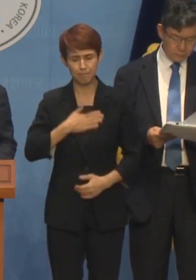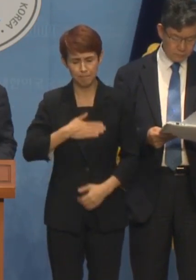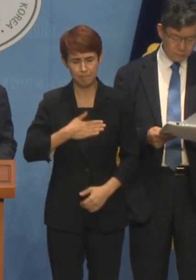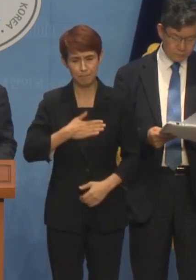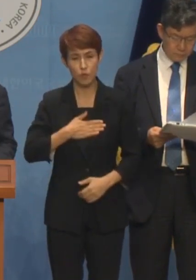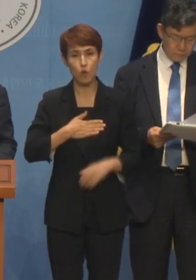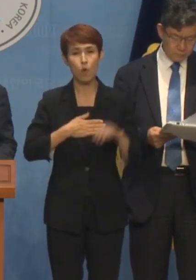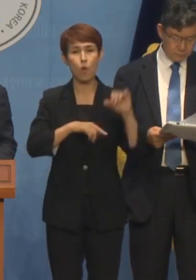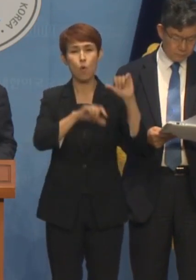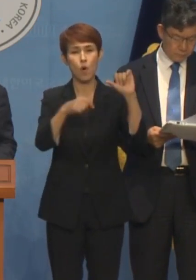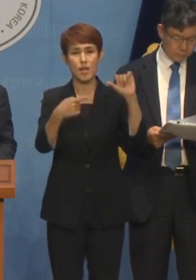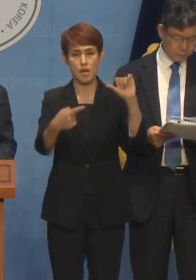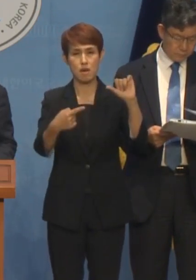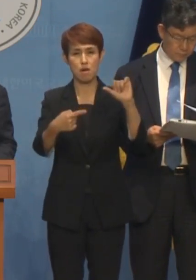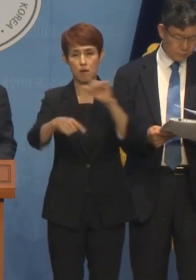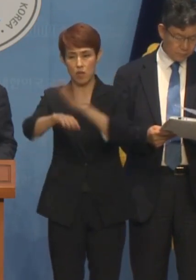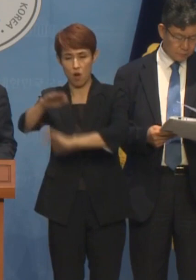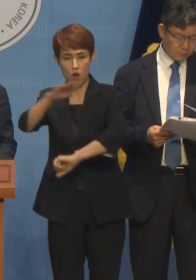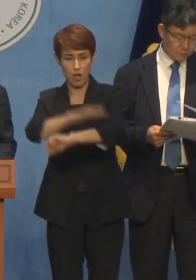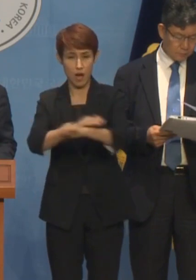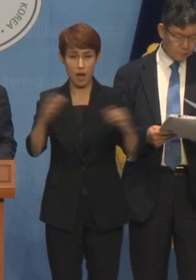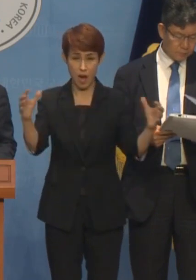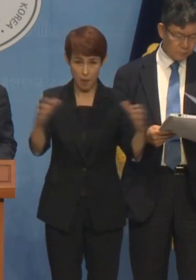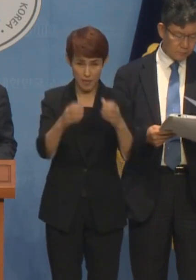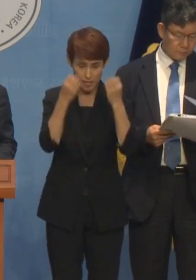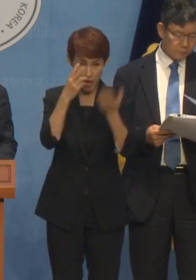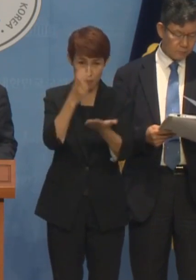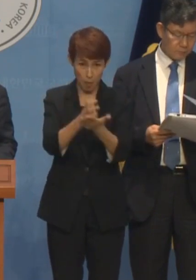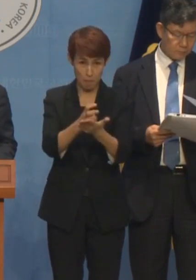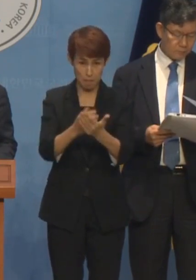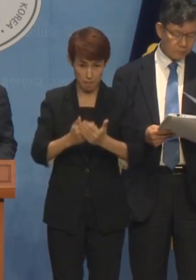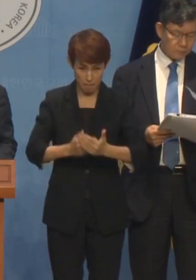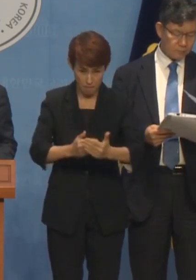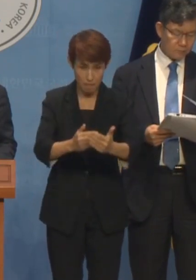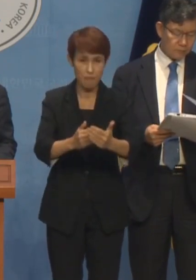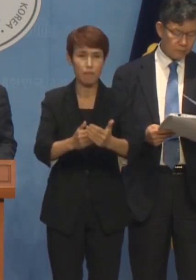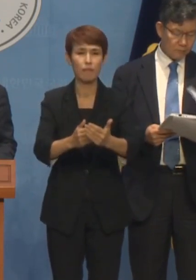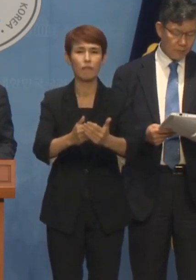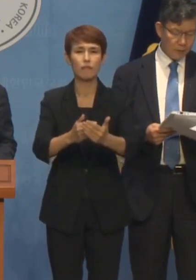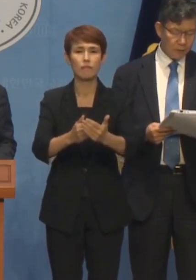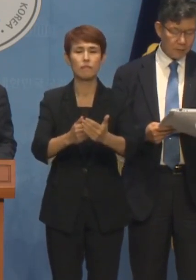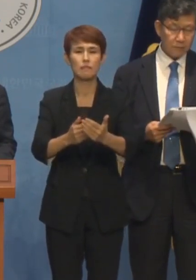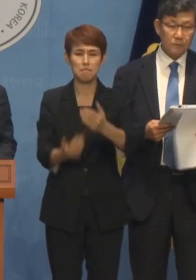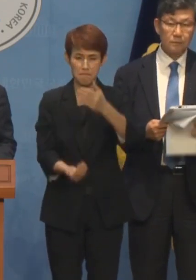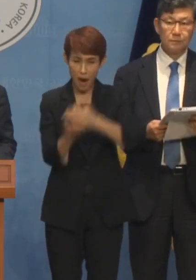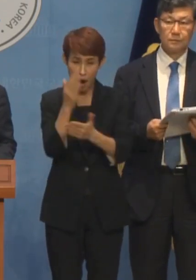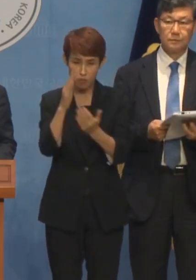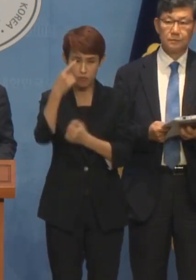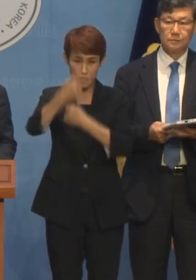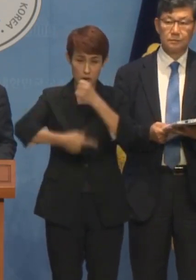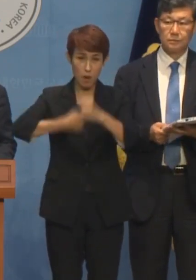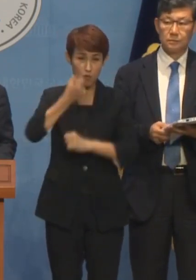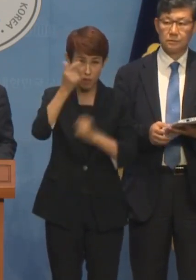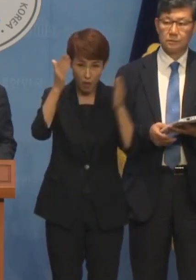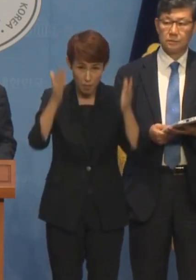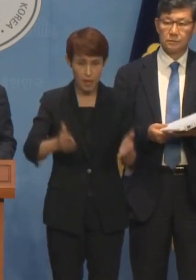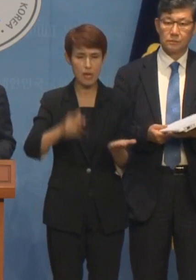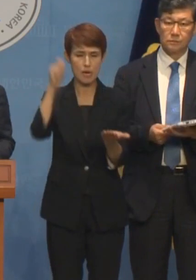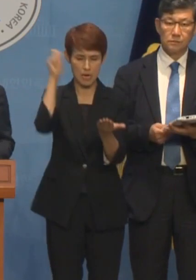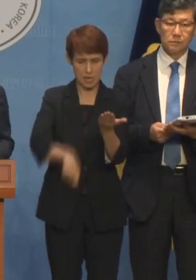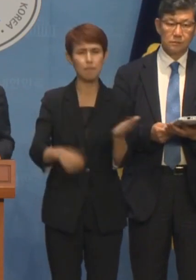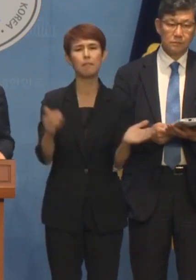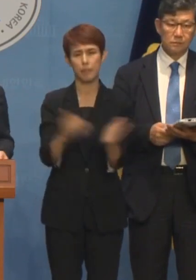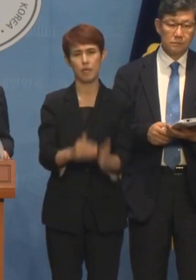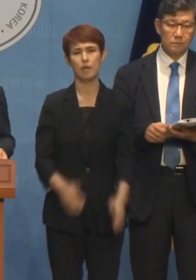5월 1일 여야가 합의한 새 법안을 발의해 참사 이후 1년 반이 지나서야 간신히